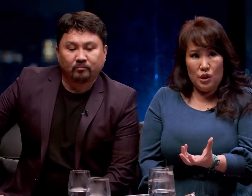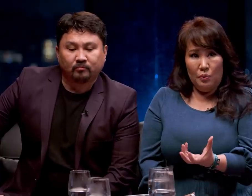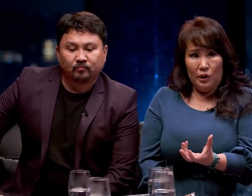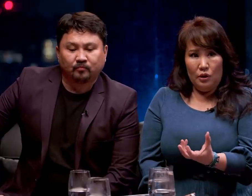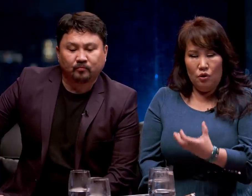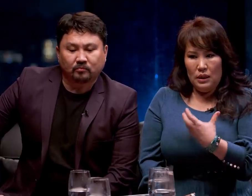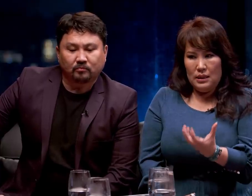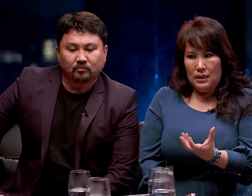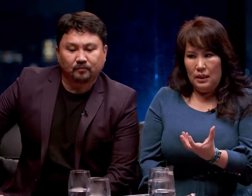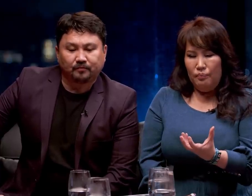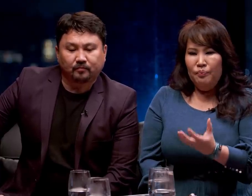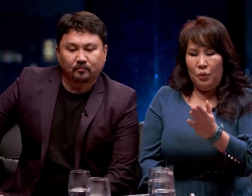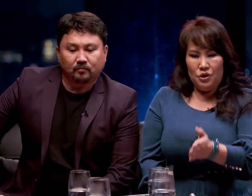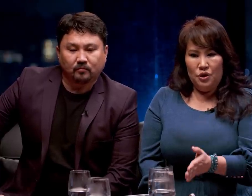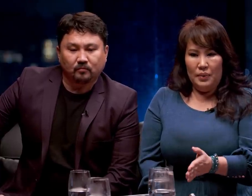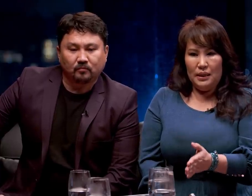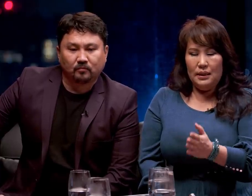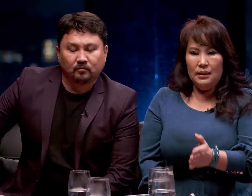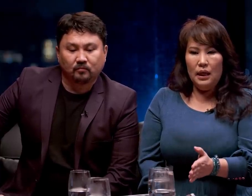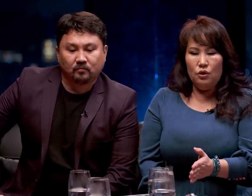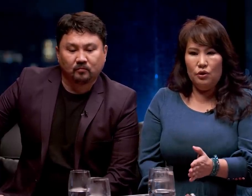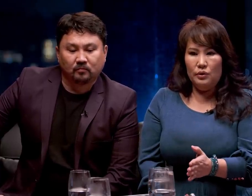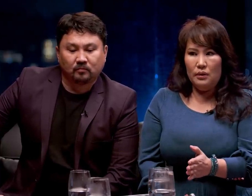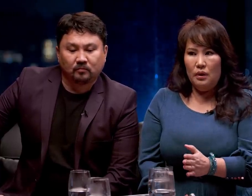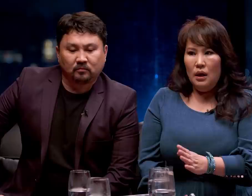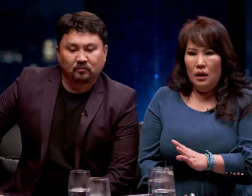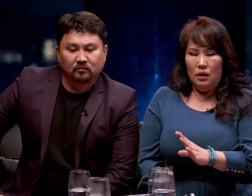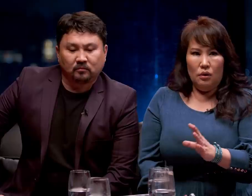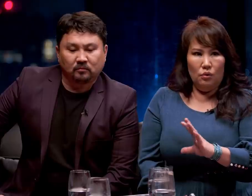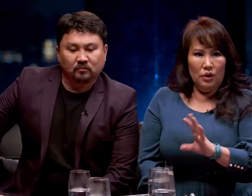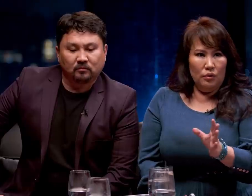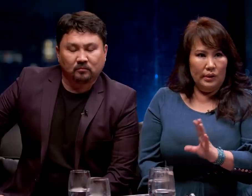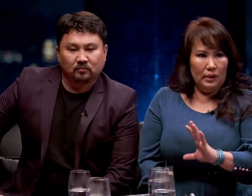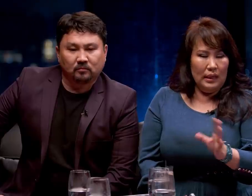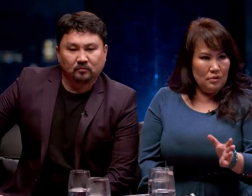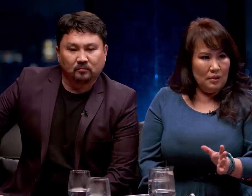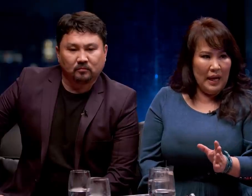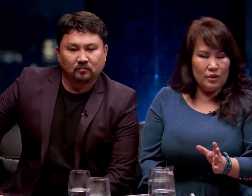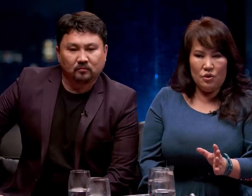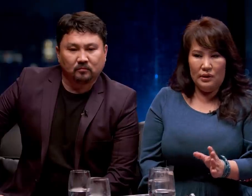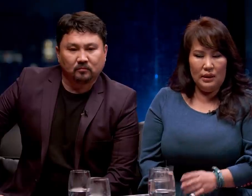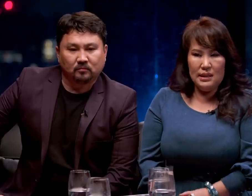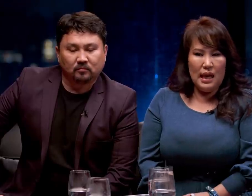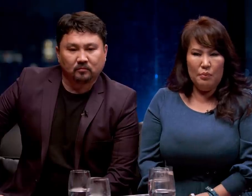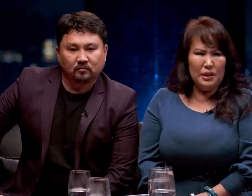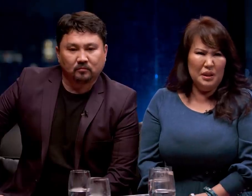үзэл бодолтой өөрийн гэс нэг юм бодсон юм байдаг. Тэрнийхээ төлөө л нөгөө одоо хүнийг л янз бүрээр байлгаж болно гэтэл цаан бол тийм